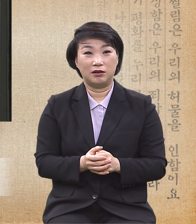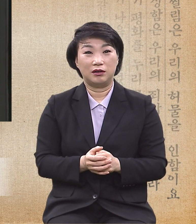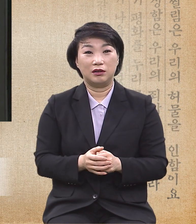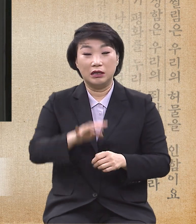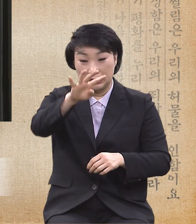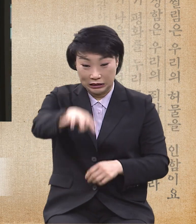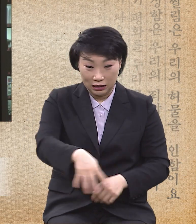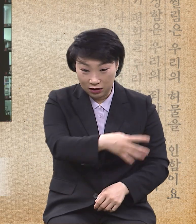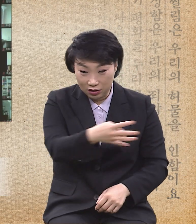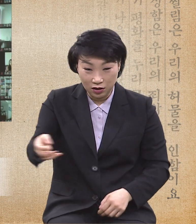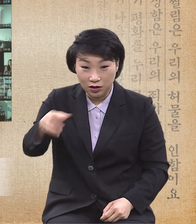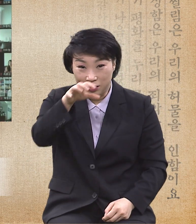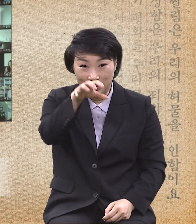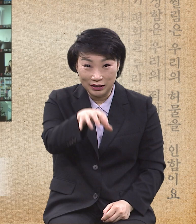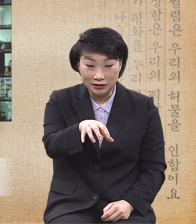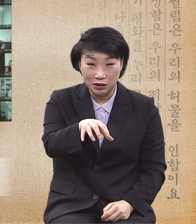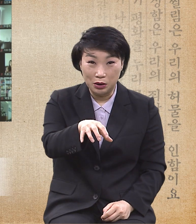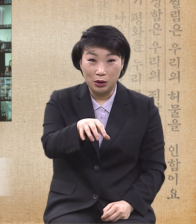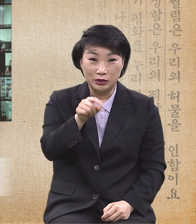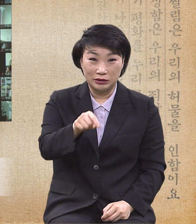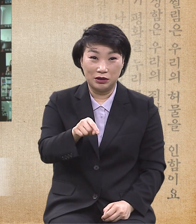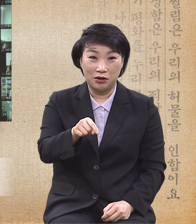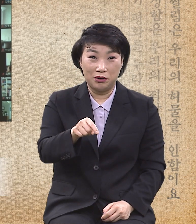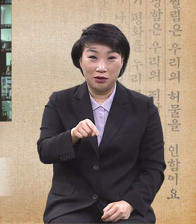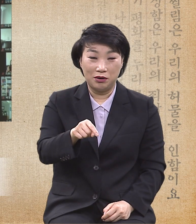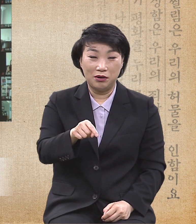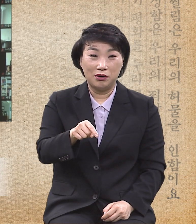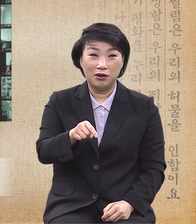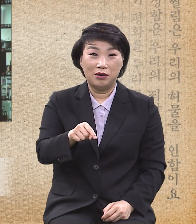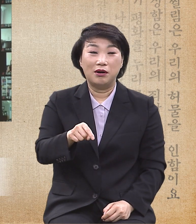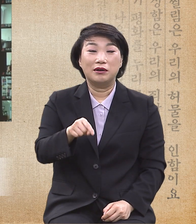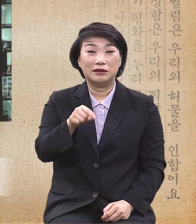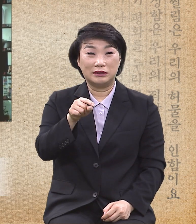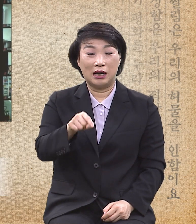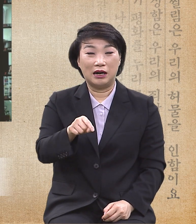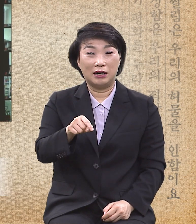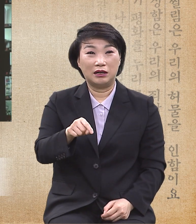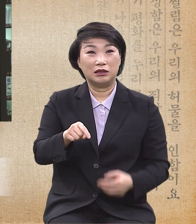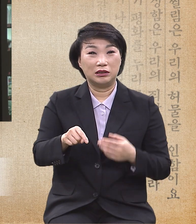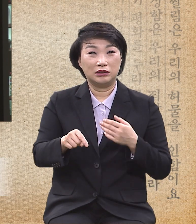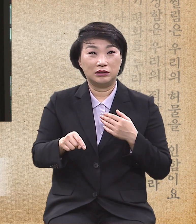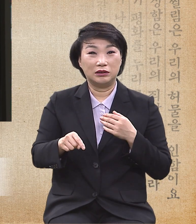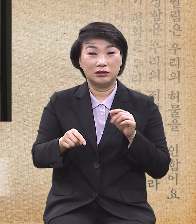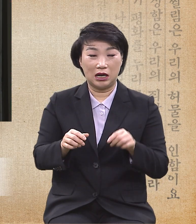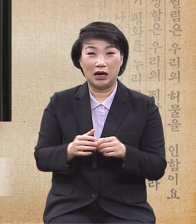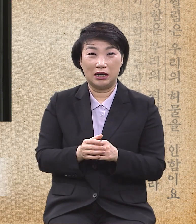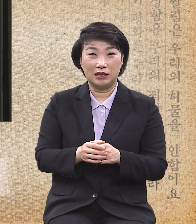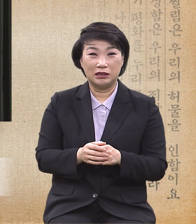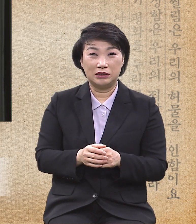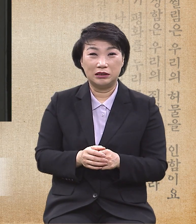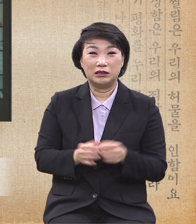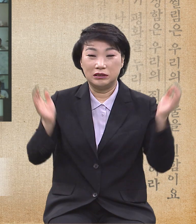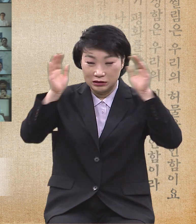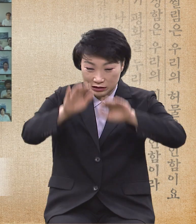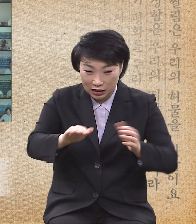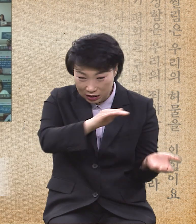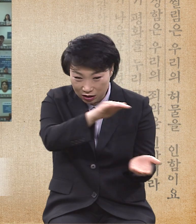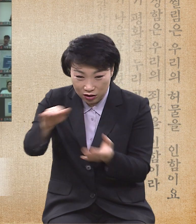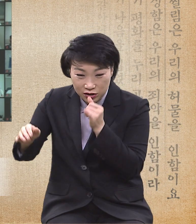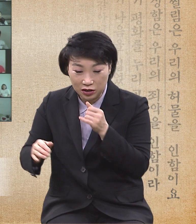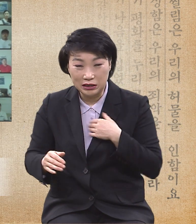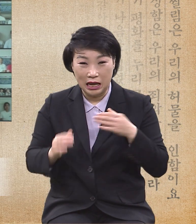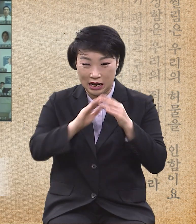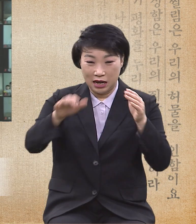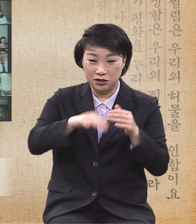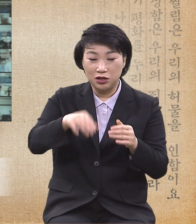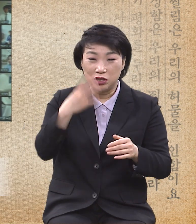네거리 사거리가 사방팔방으로 우리 집이 흥풍하고 잘 되게 해달라고 거기